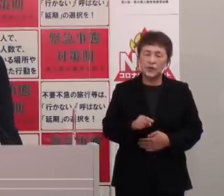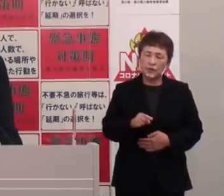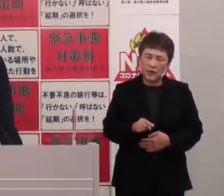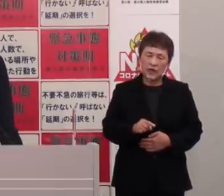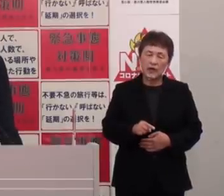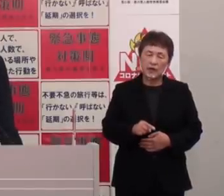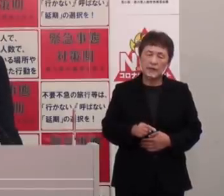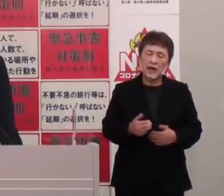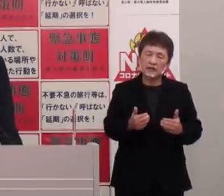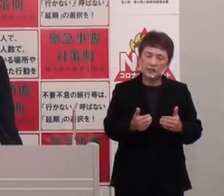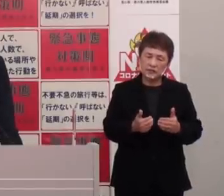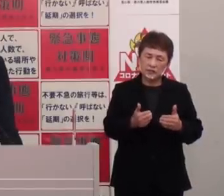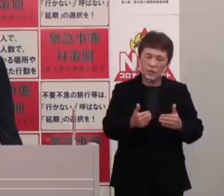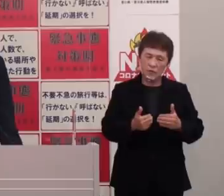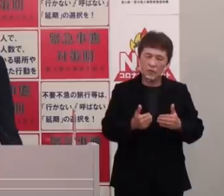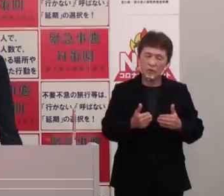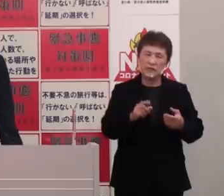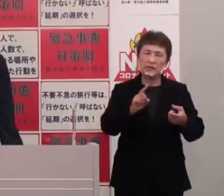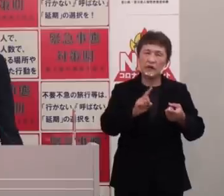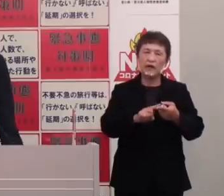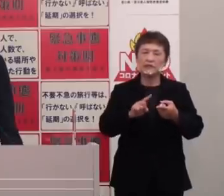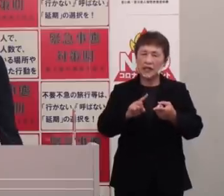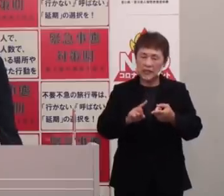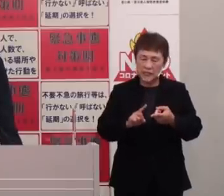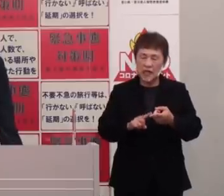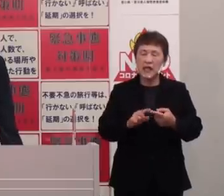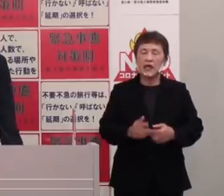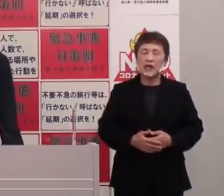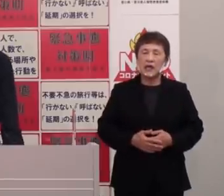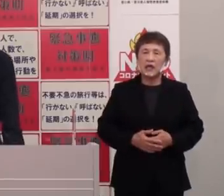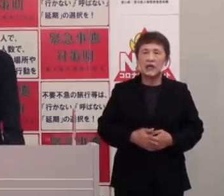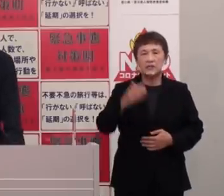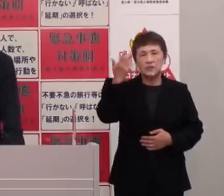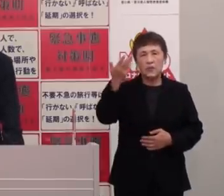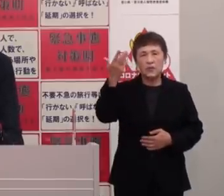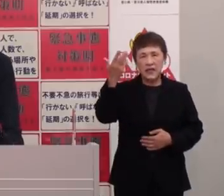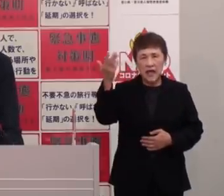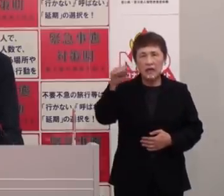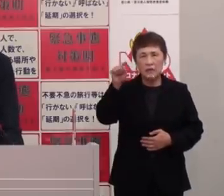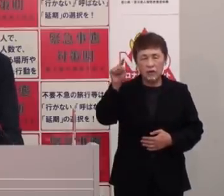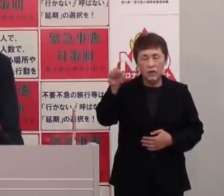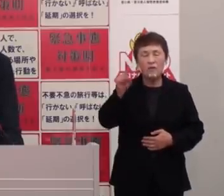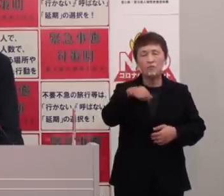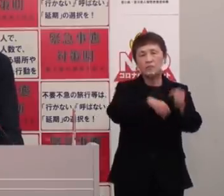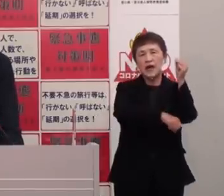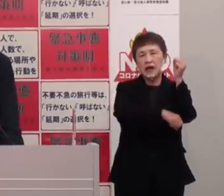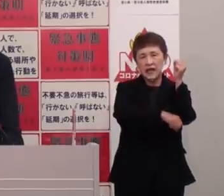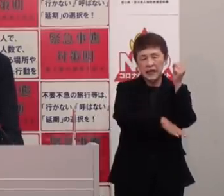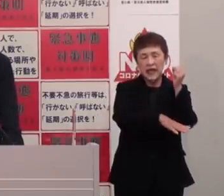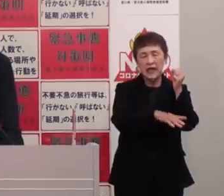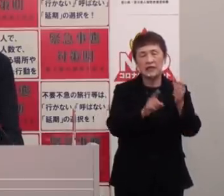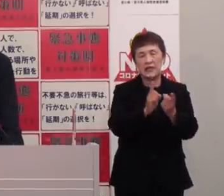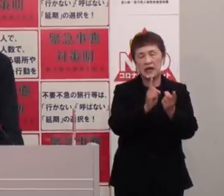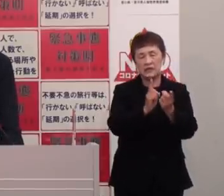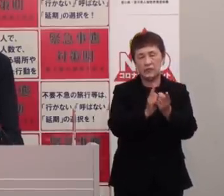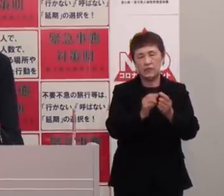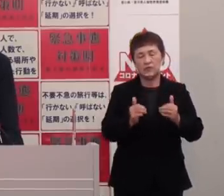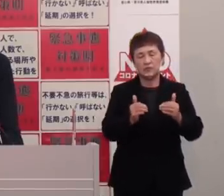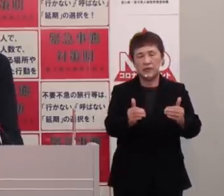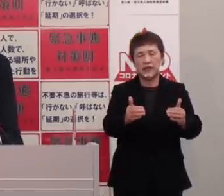要に応じてですね、この想定を踏まえて対応していかなければいけないと思っております